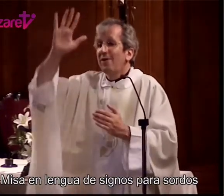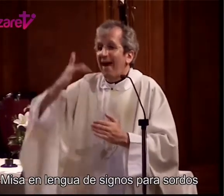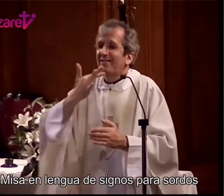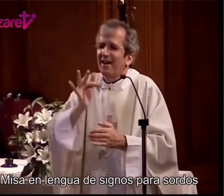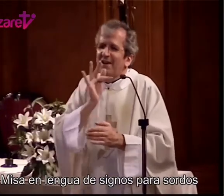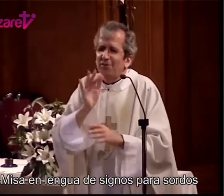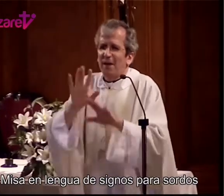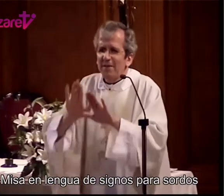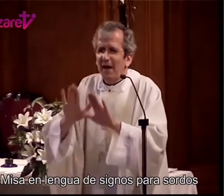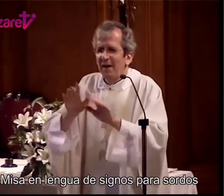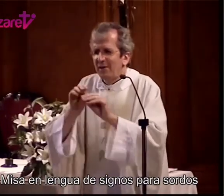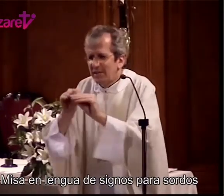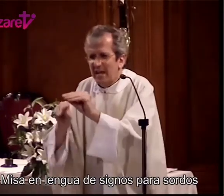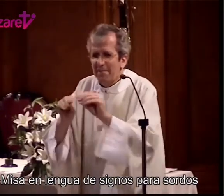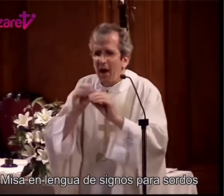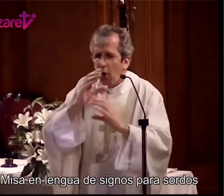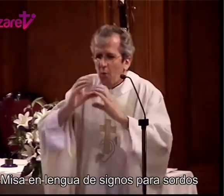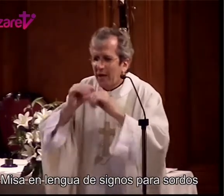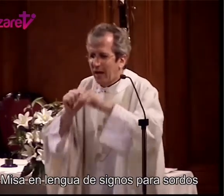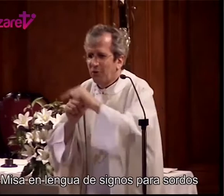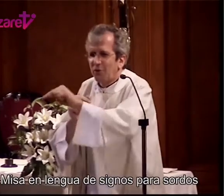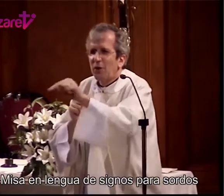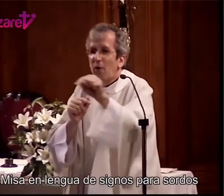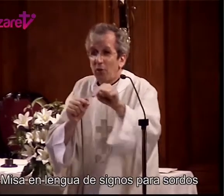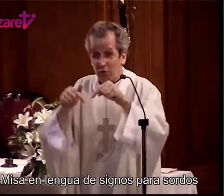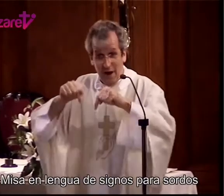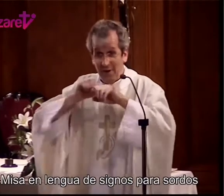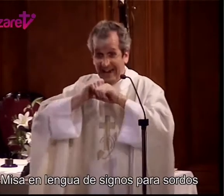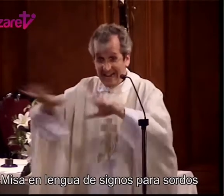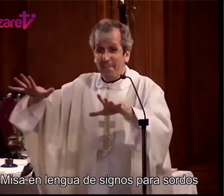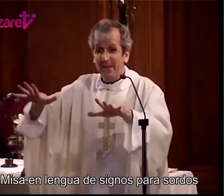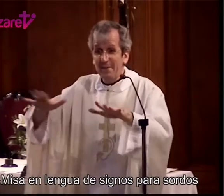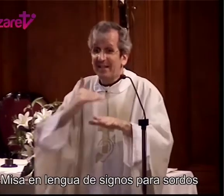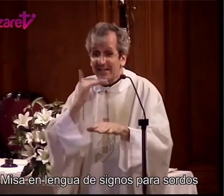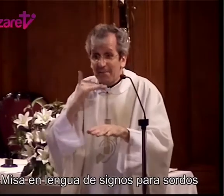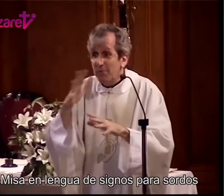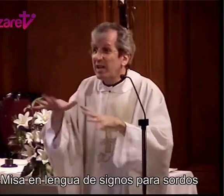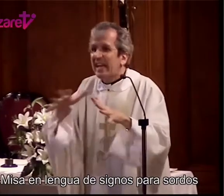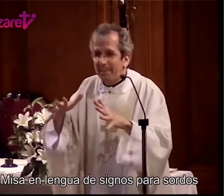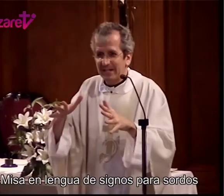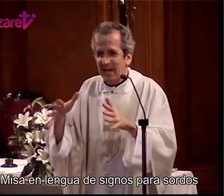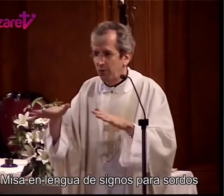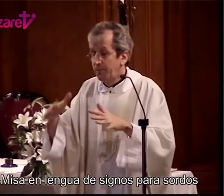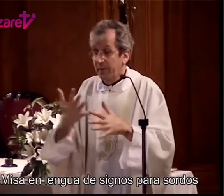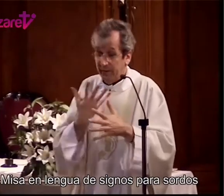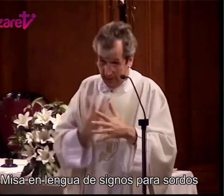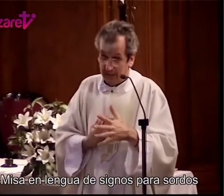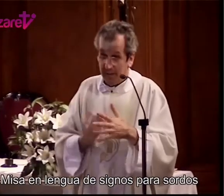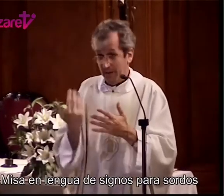Antes todavía se iba comunicando de uno a otro. Ahora rápidamente sabemos qué ha pasado. Tristemente, por